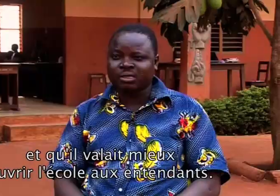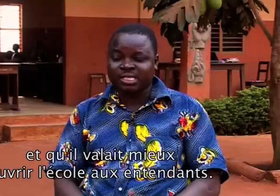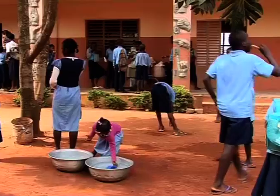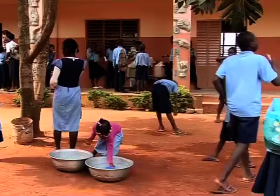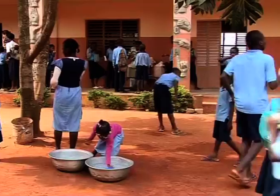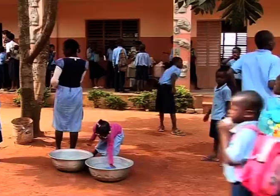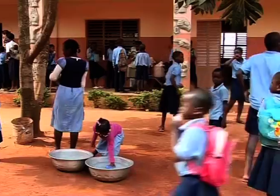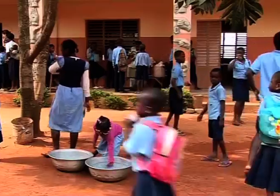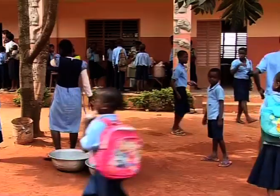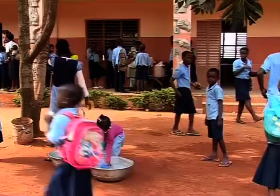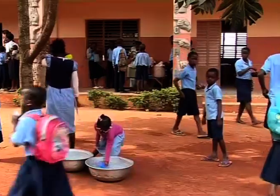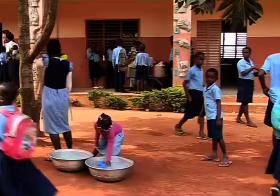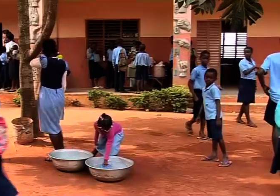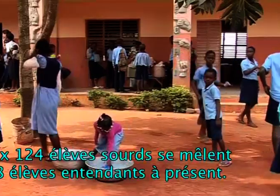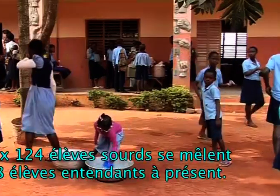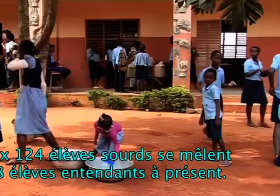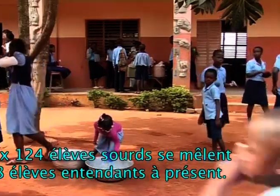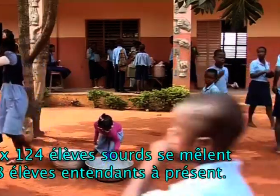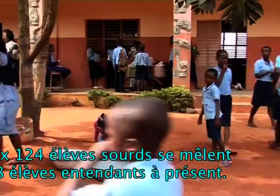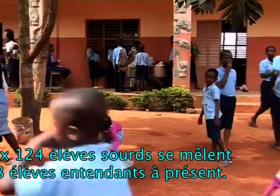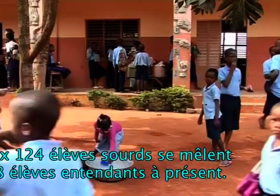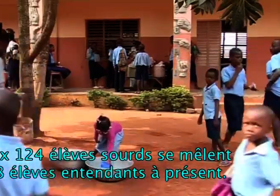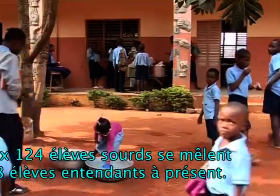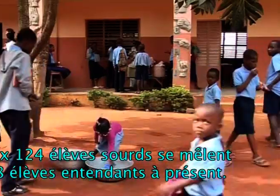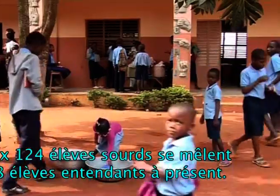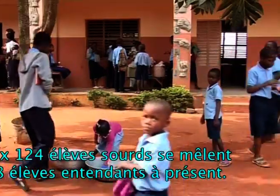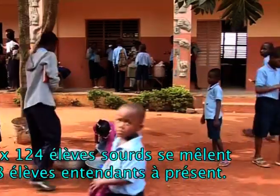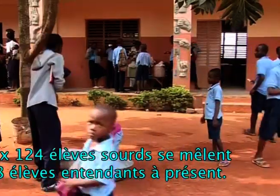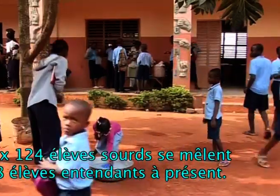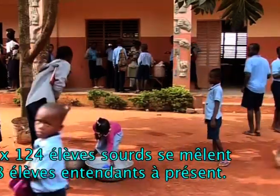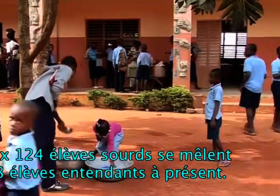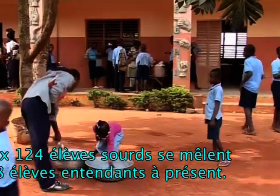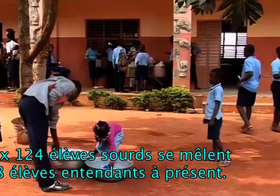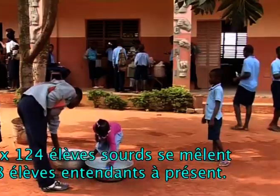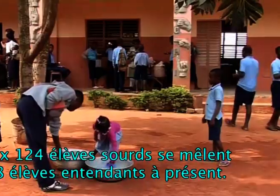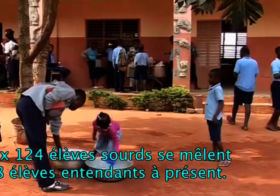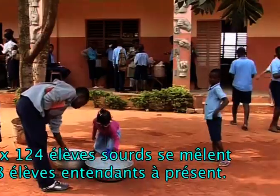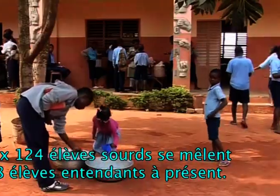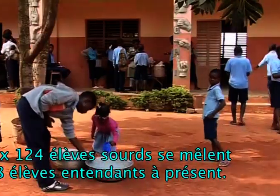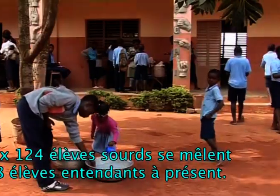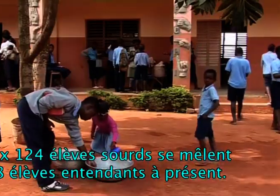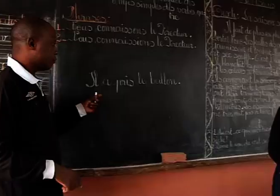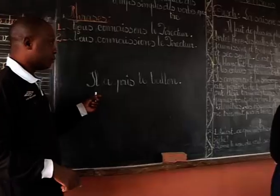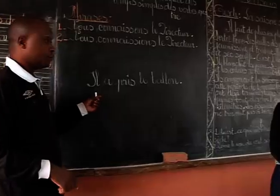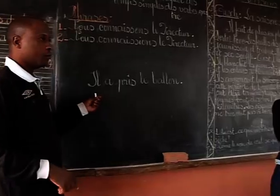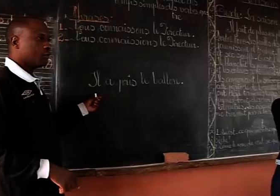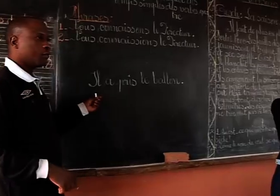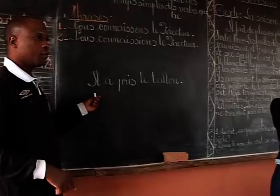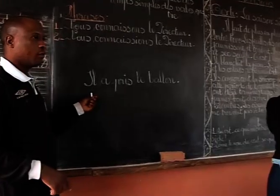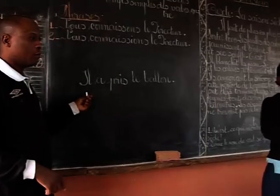qui entendent. Et aujourd'hui, aux 124 élèves sourds, se mêlent 228 enfants entendants.